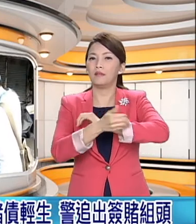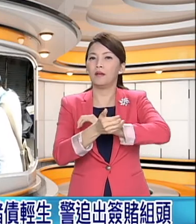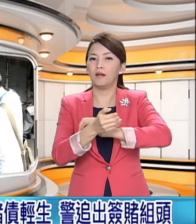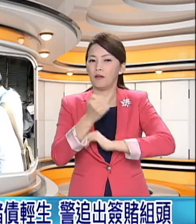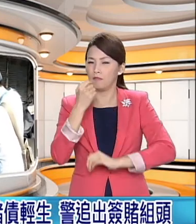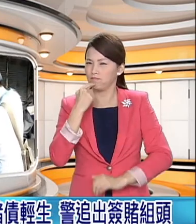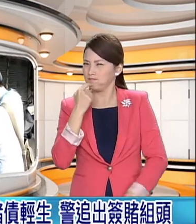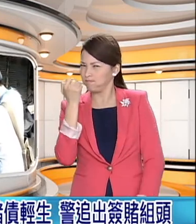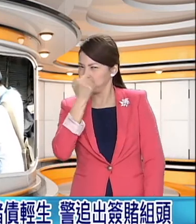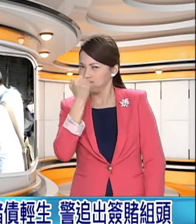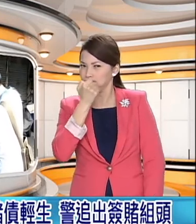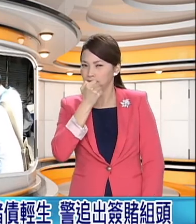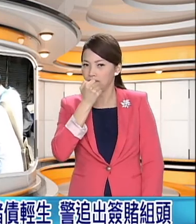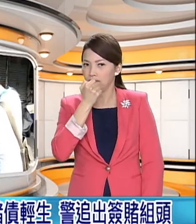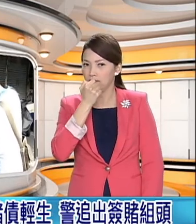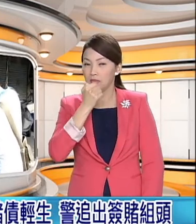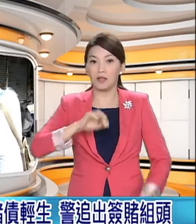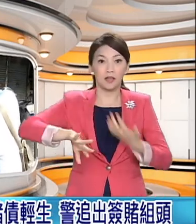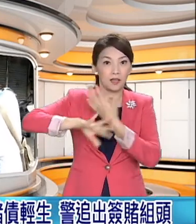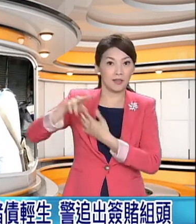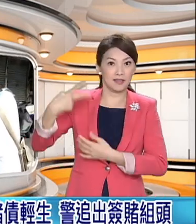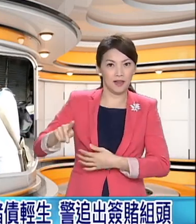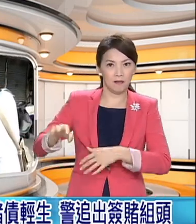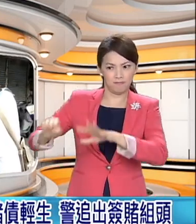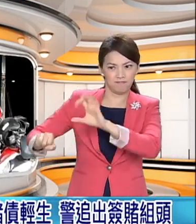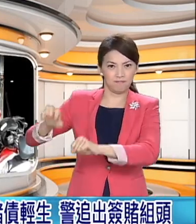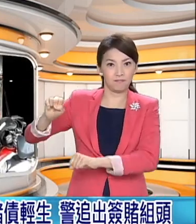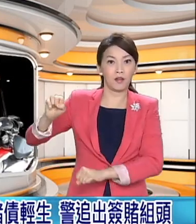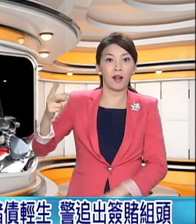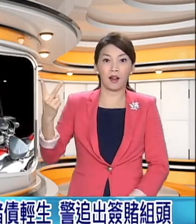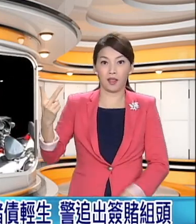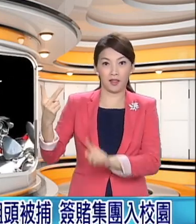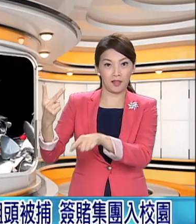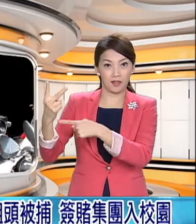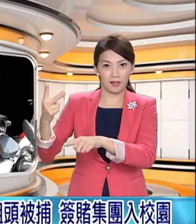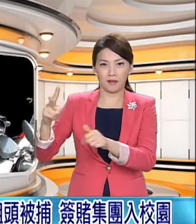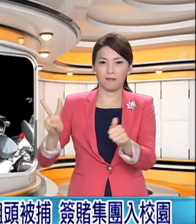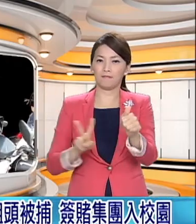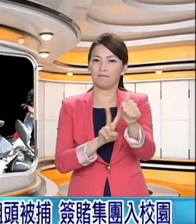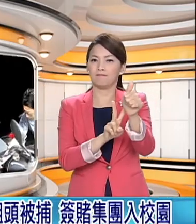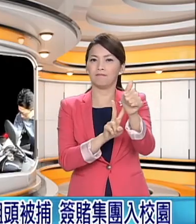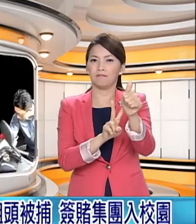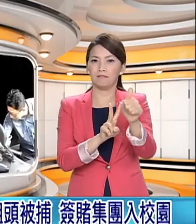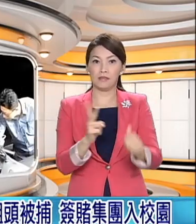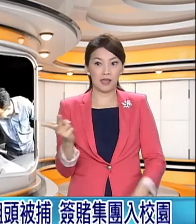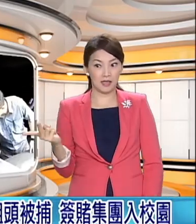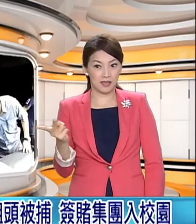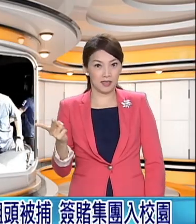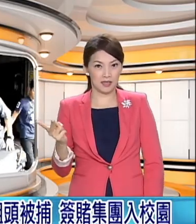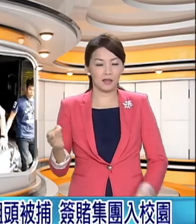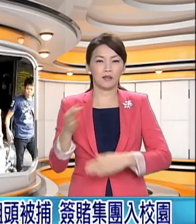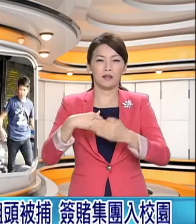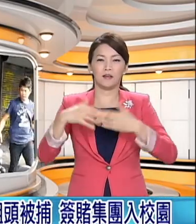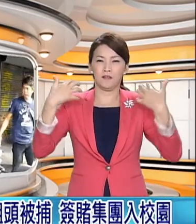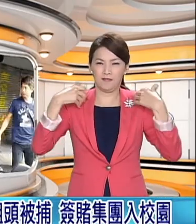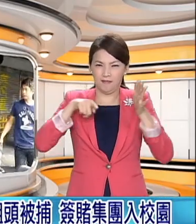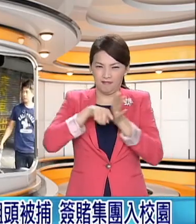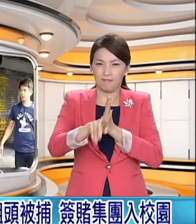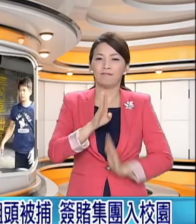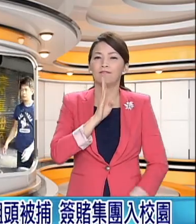嫌犯，而另外也逮捕了2名在校园担任小组头的学生。警方将持